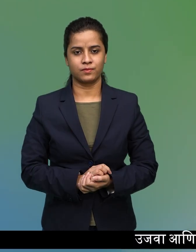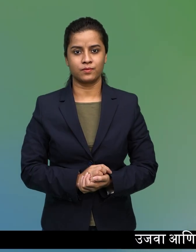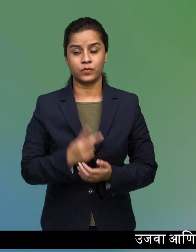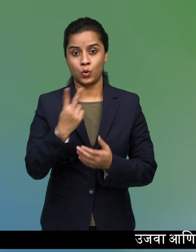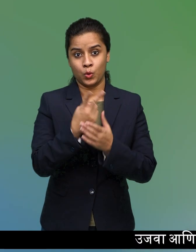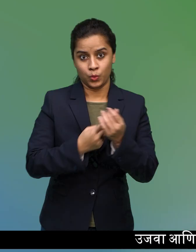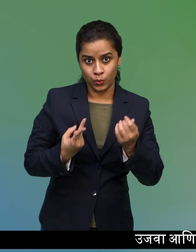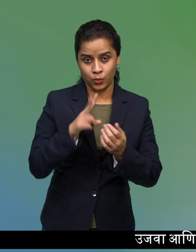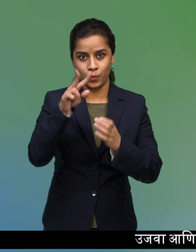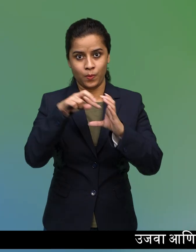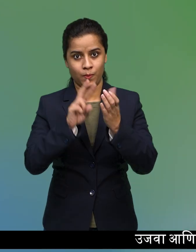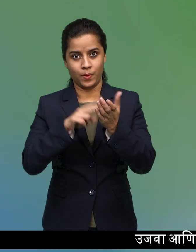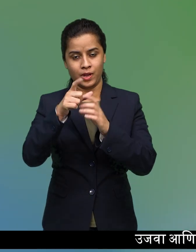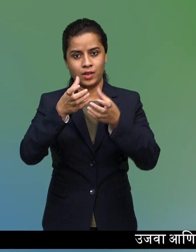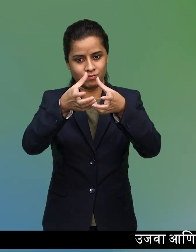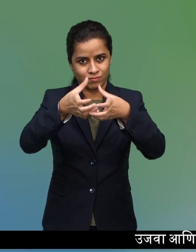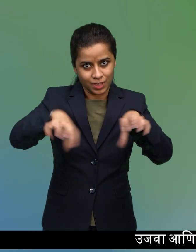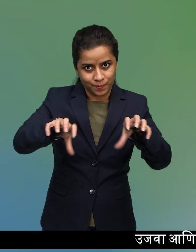उजवा आणि डावा पिंडकोश एकमेकांपासून